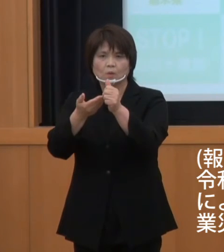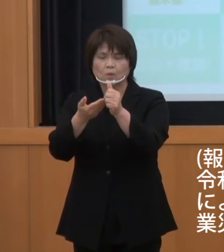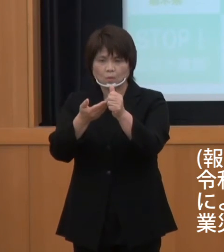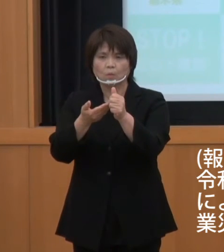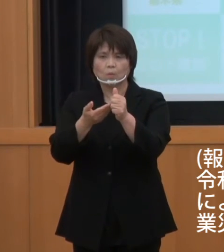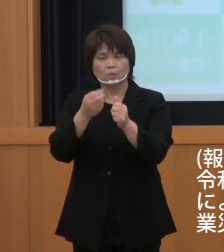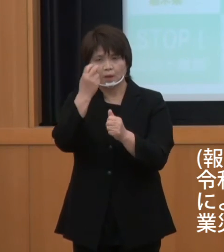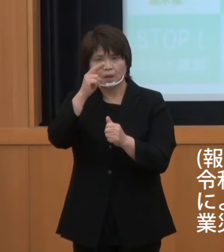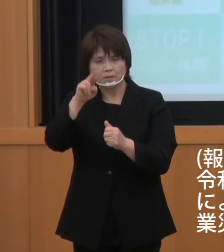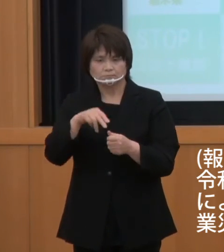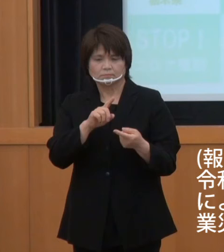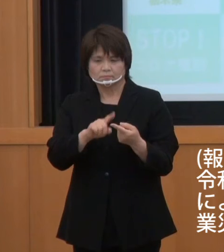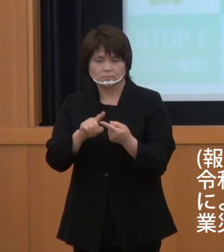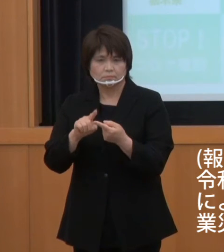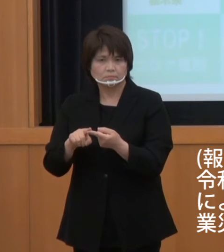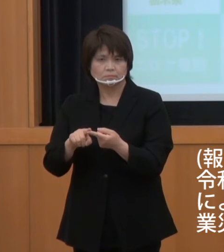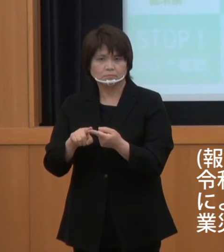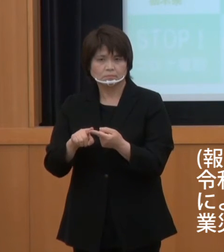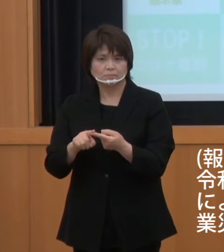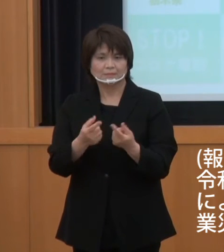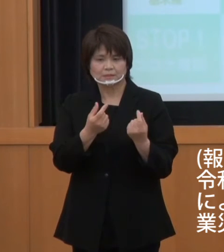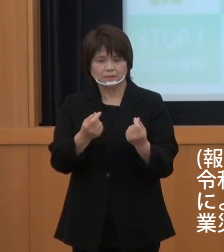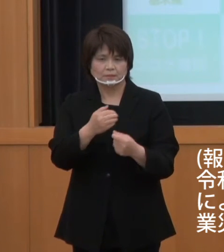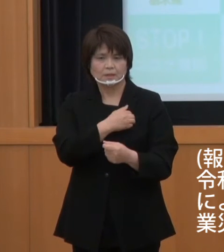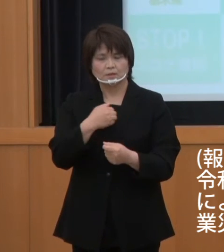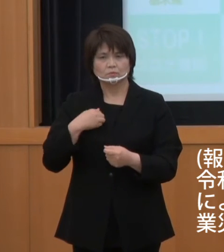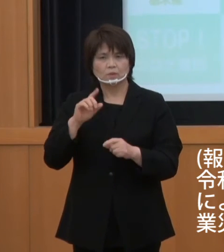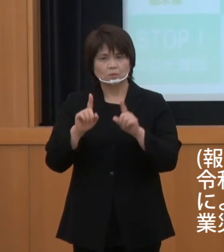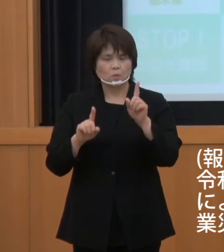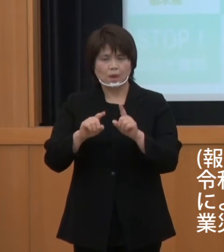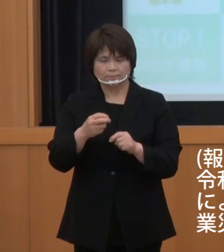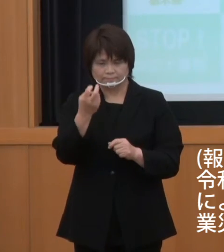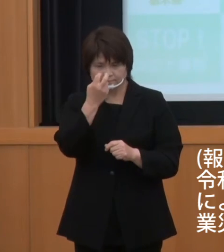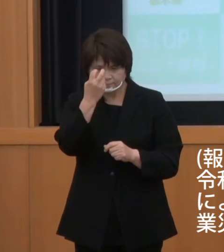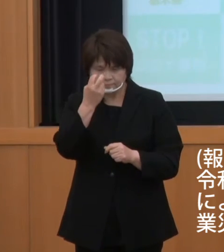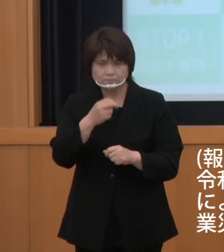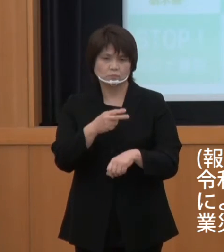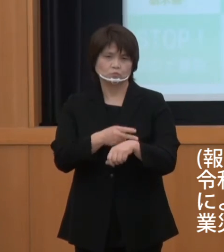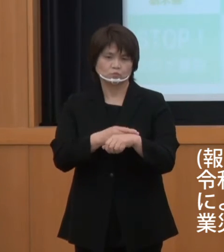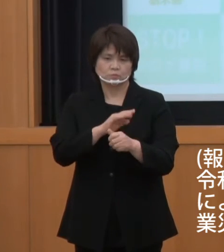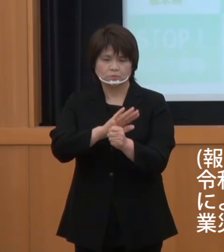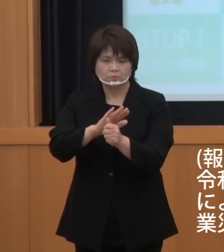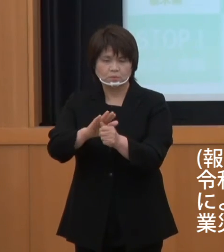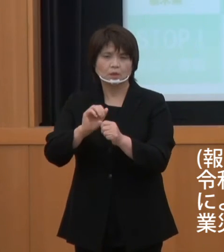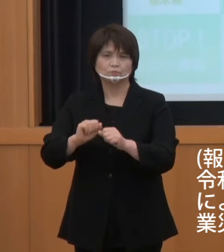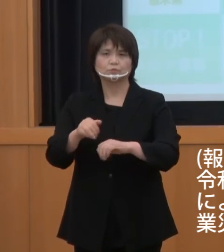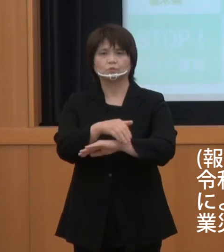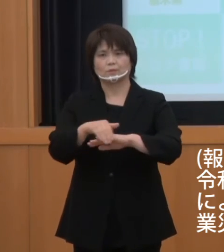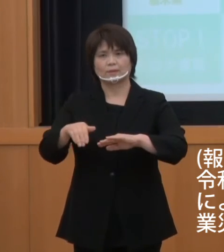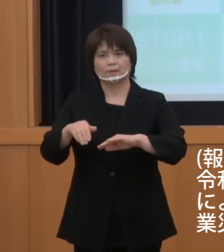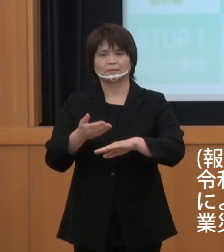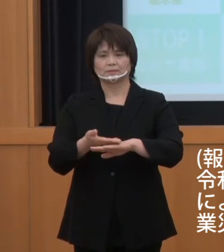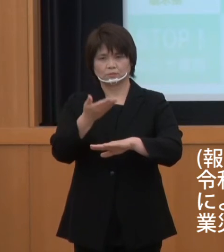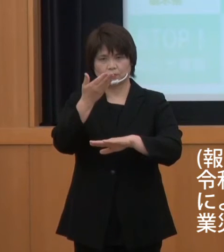に行われるよう、被害状況に応じたきめ細かな技術指導を行ってまいります。以上